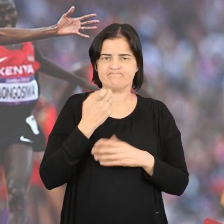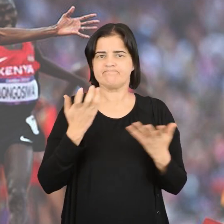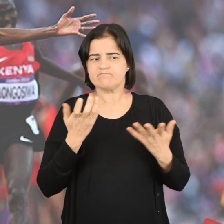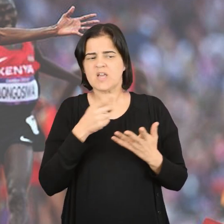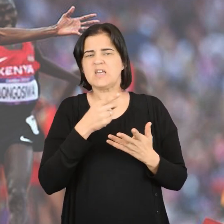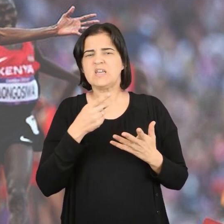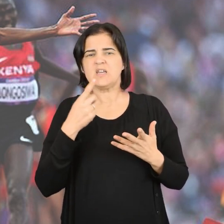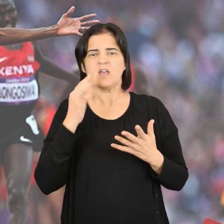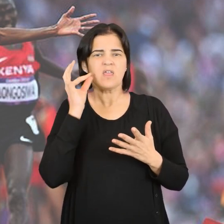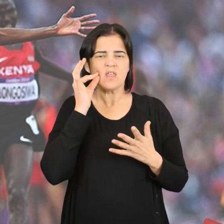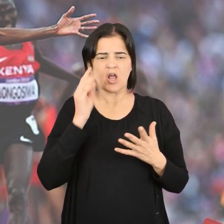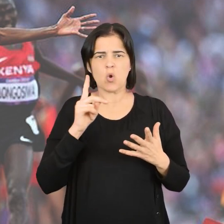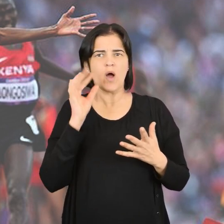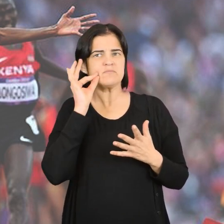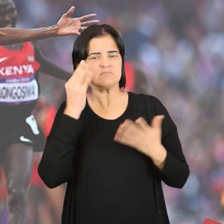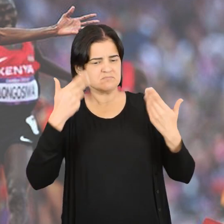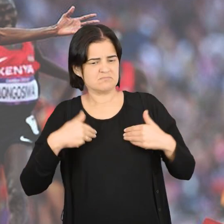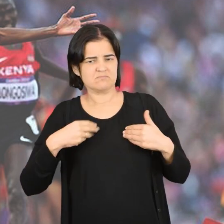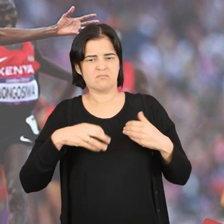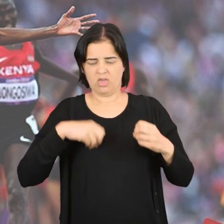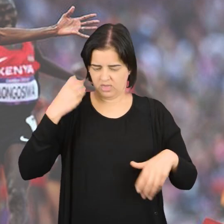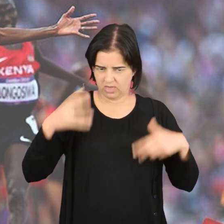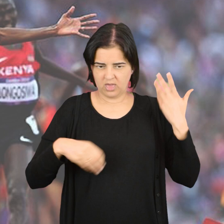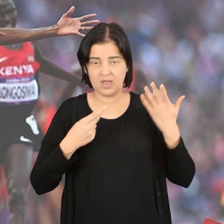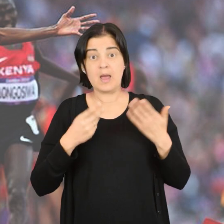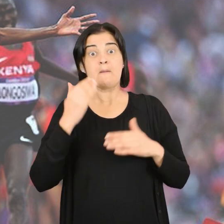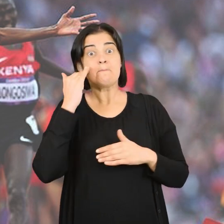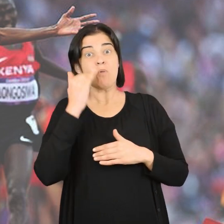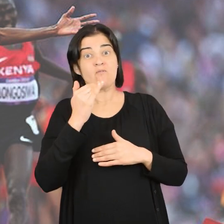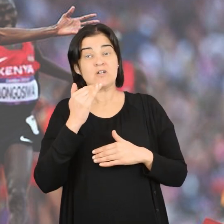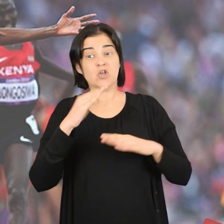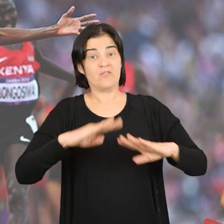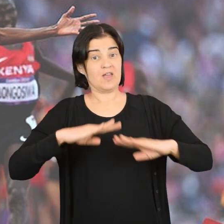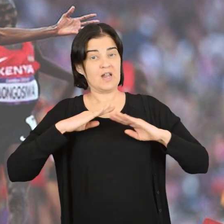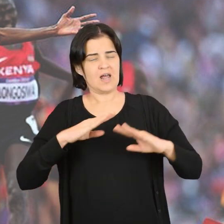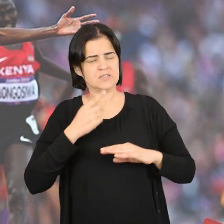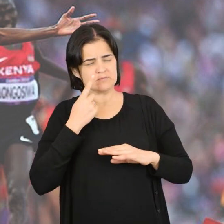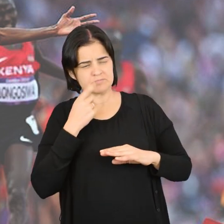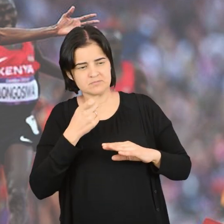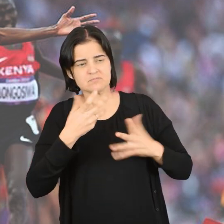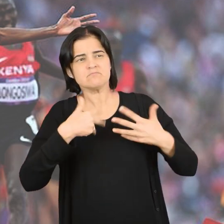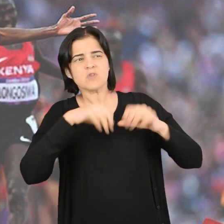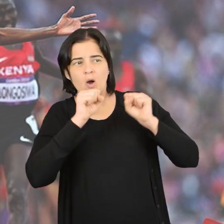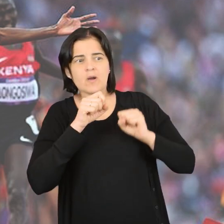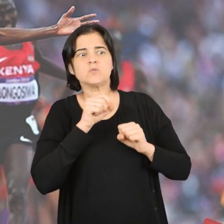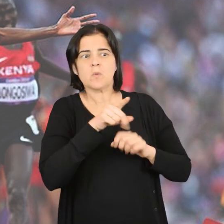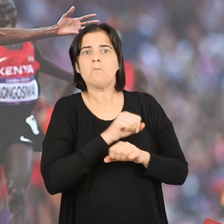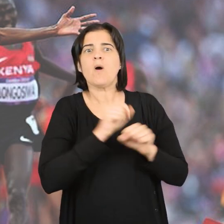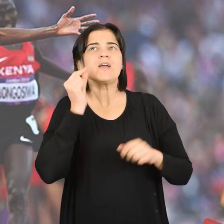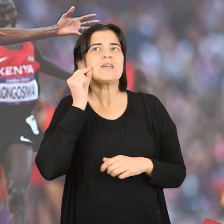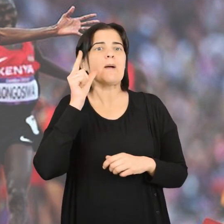de estudio y notan que llega descuidado su profesor de educación física